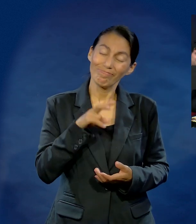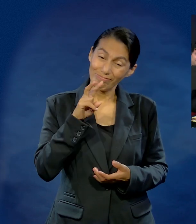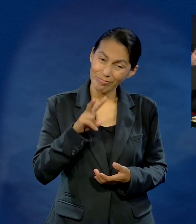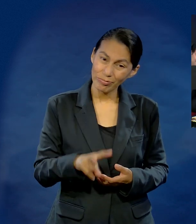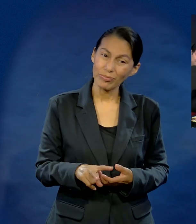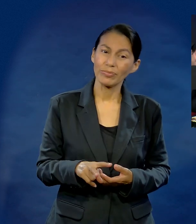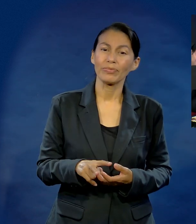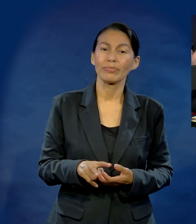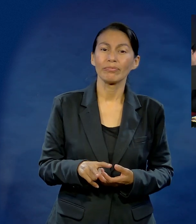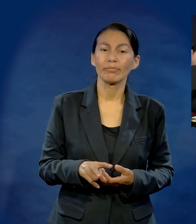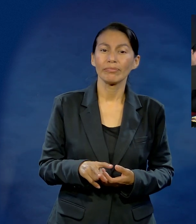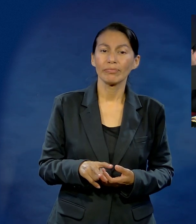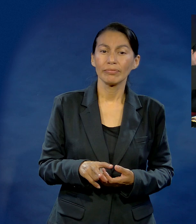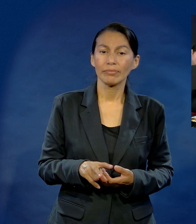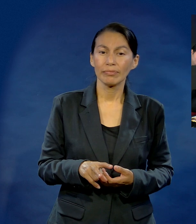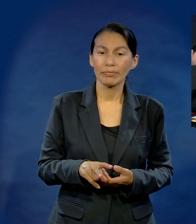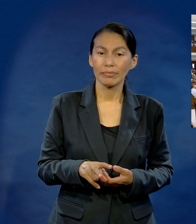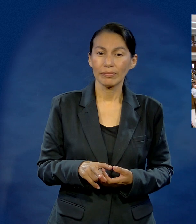problema que el padre.